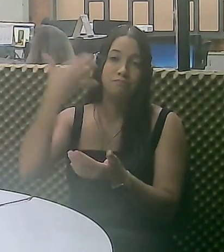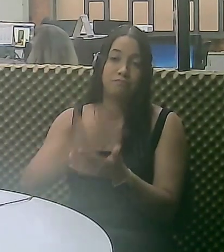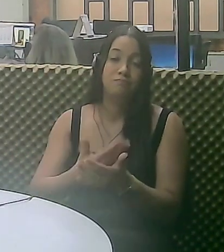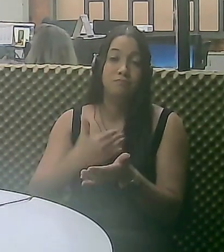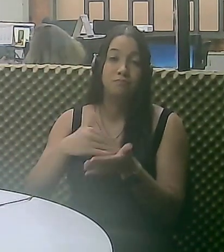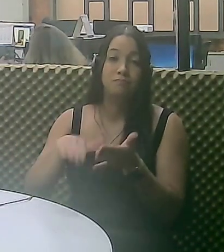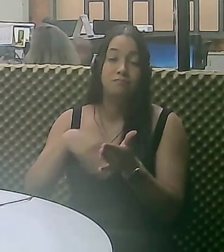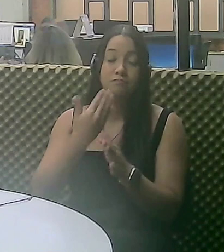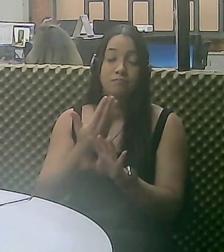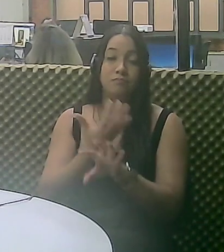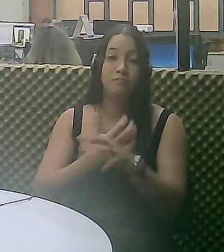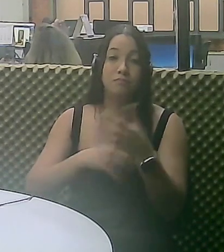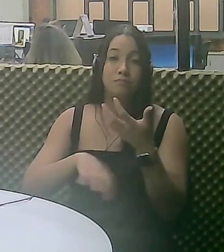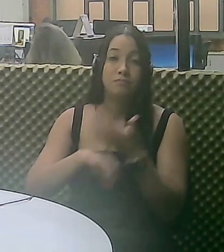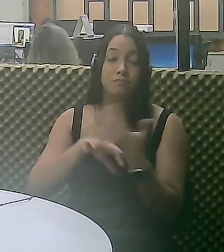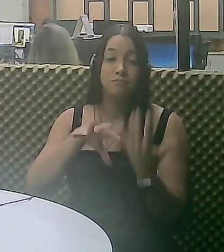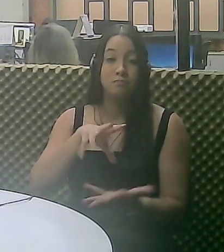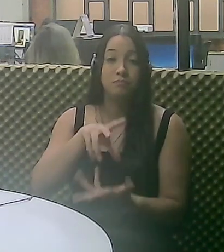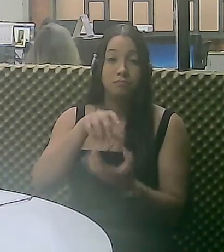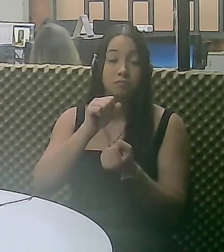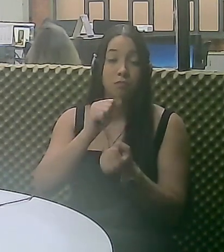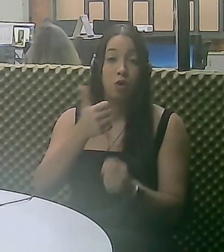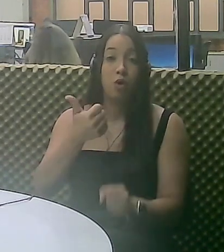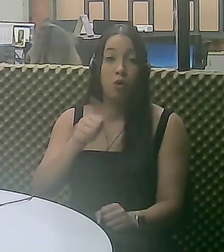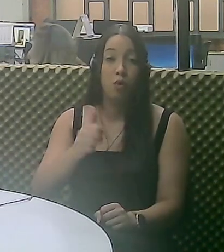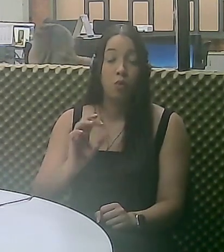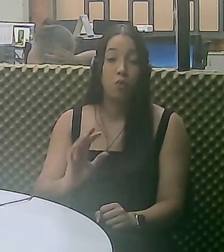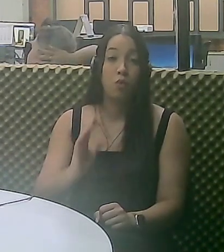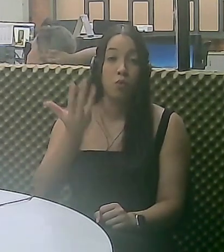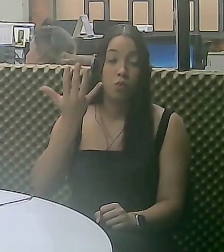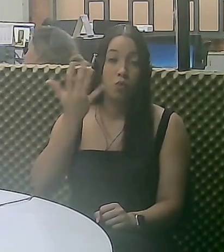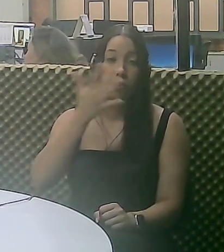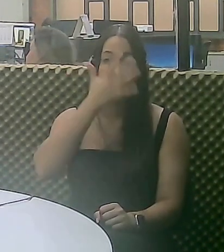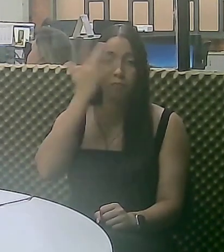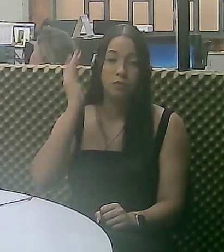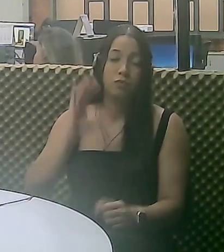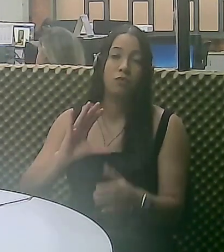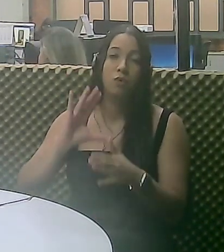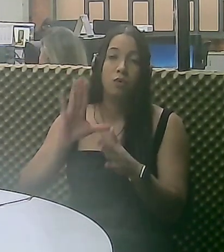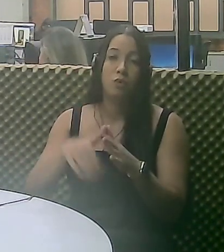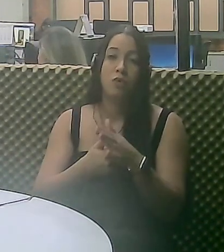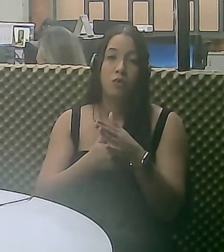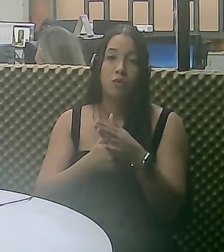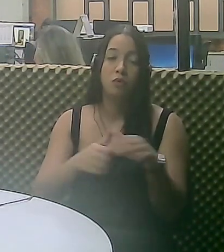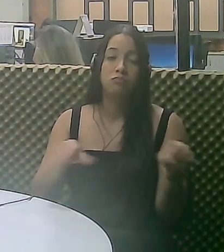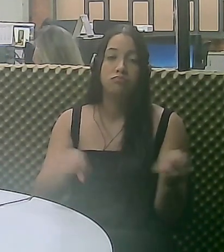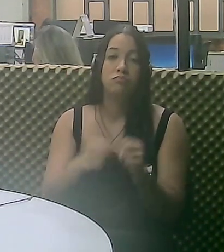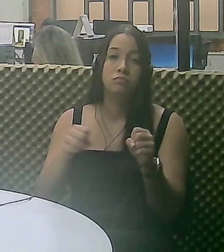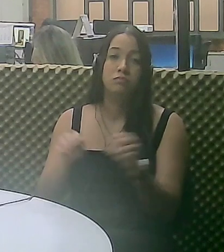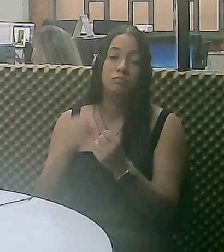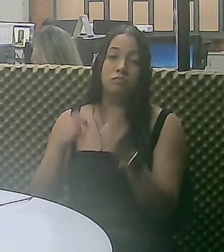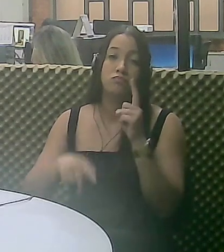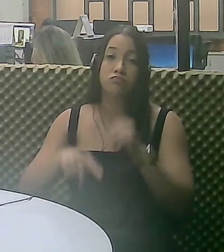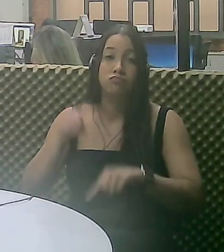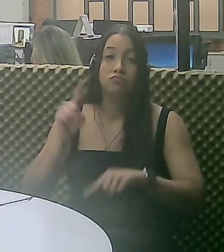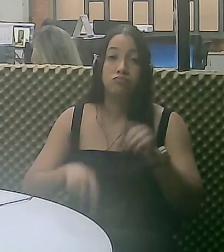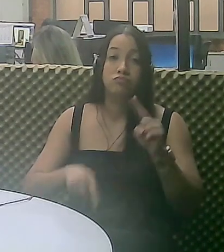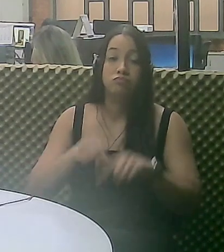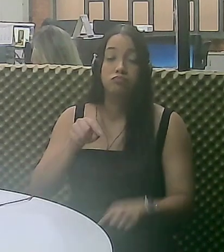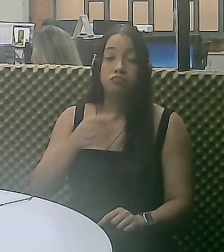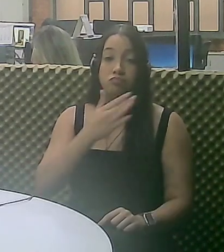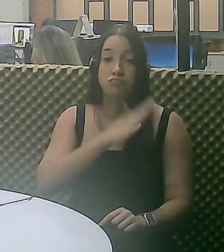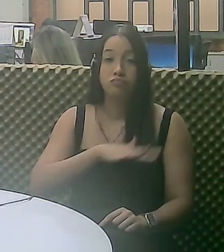Meio Ambiente e Sustentabilidade registrou 11 ocorrências de subtrações e depredações de materiais em